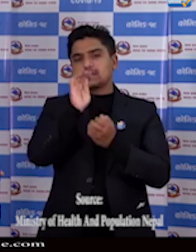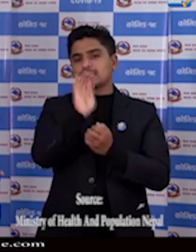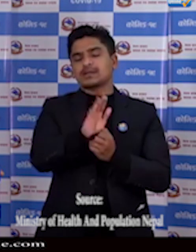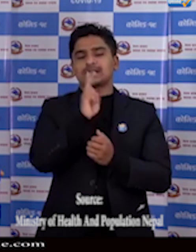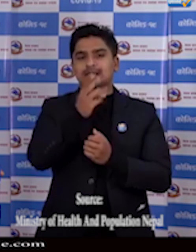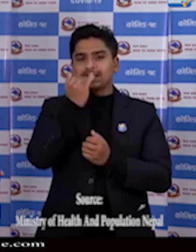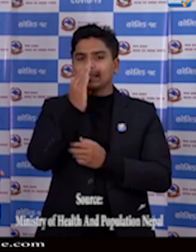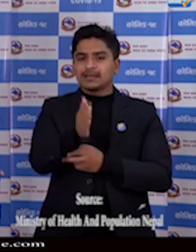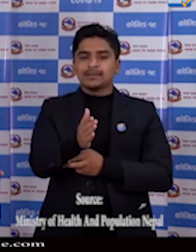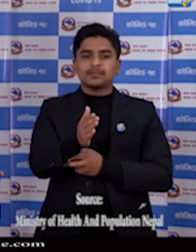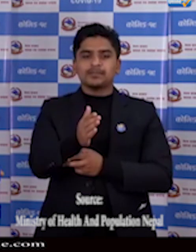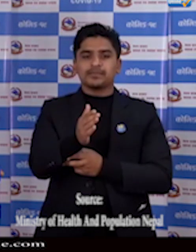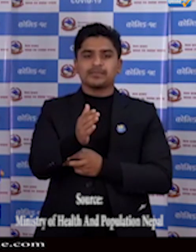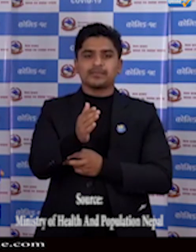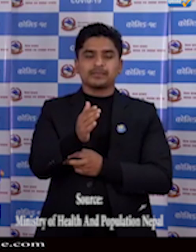सकिन्छ त्यसले गर्दा त्यो